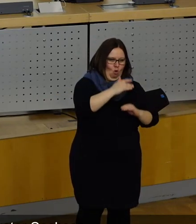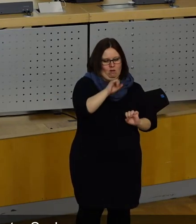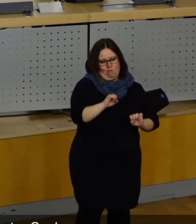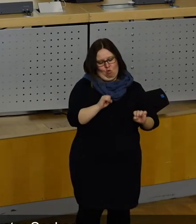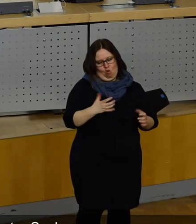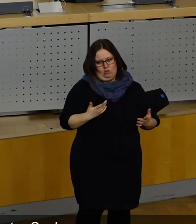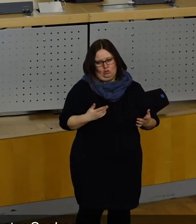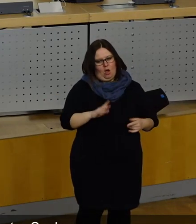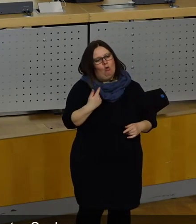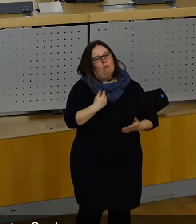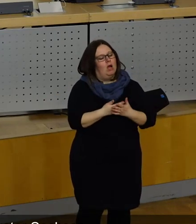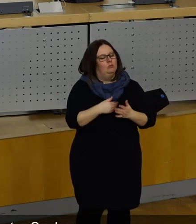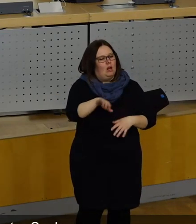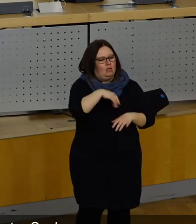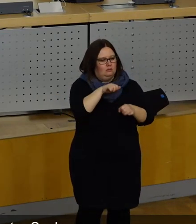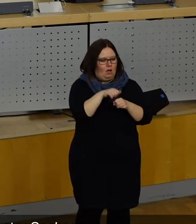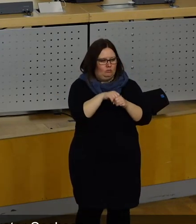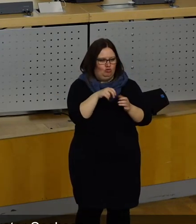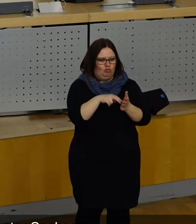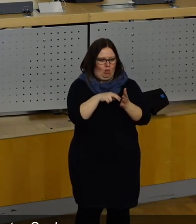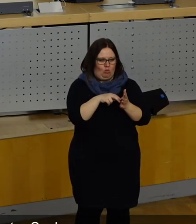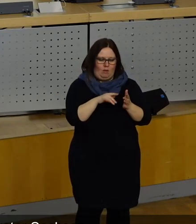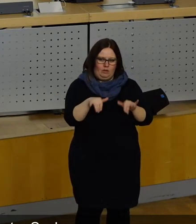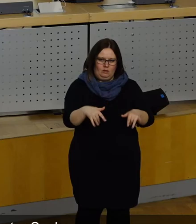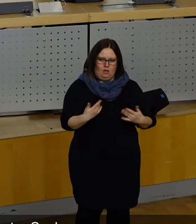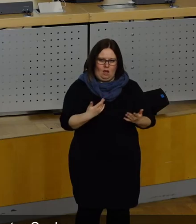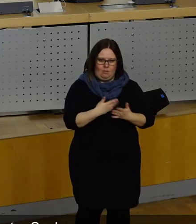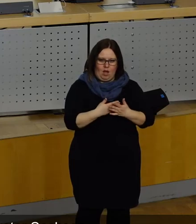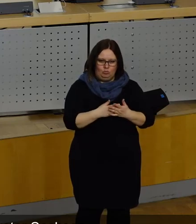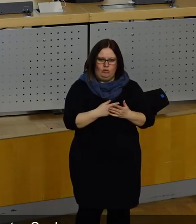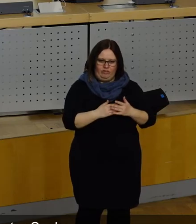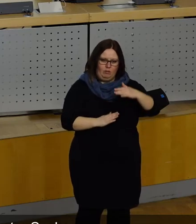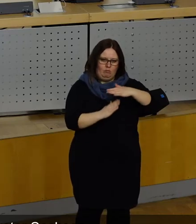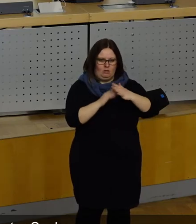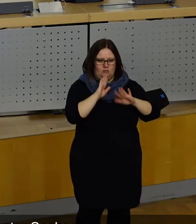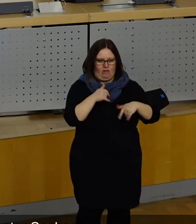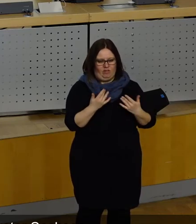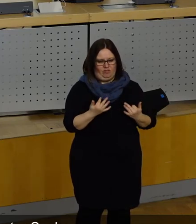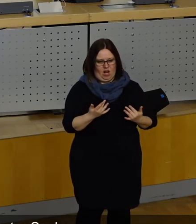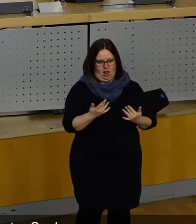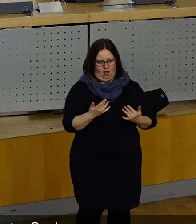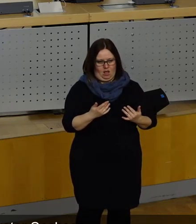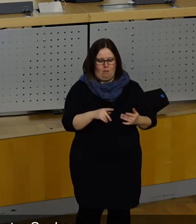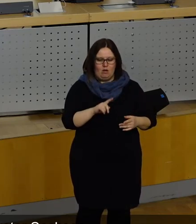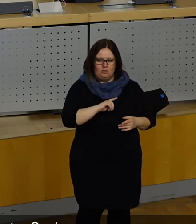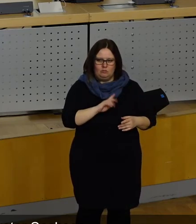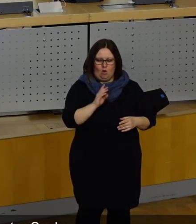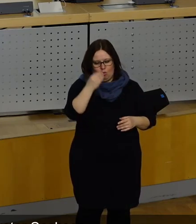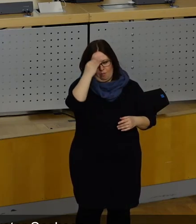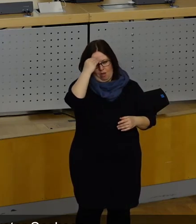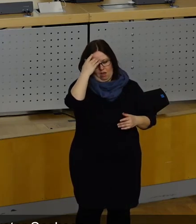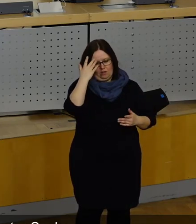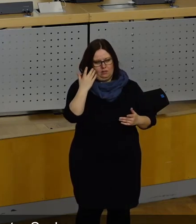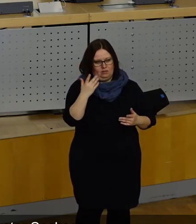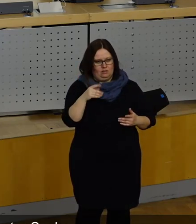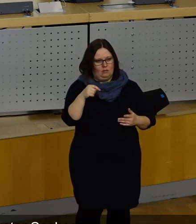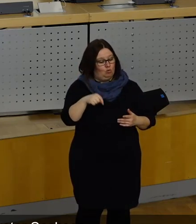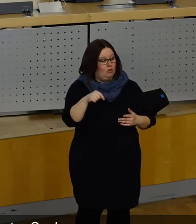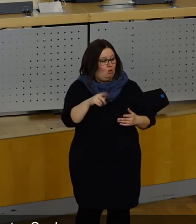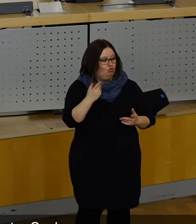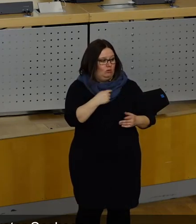haben auch in den Stellungnahmen des Landesamtes oft darauf hingewiesen, dass so etwas nötig sein wird. Ich finde aber auch darin die Feststellung wichtig, und die ist heute